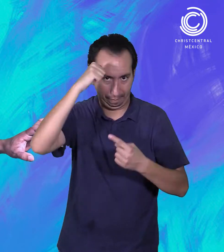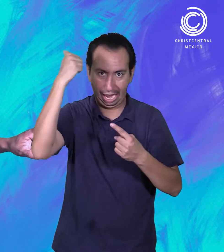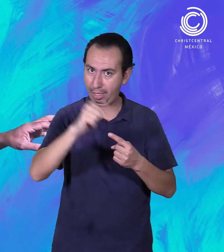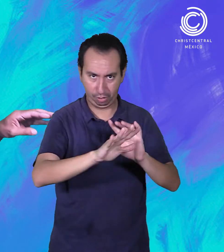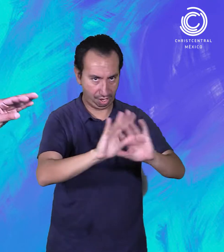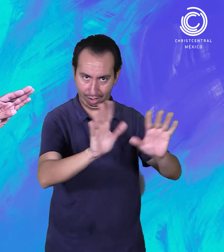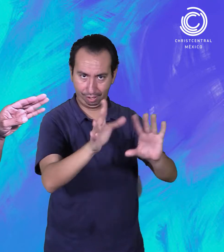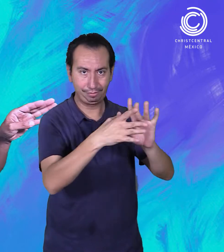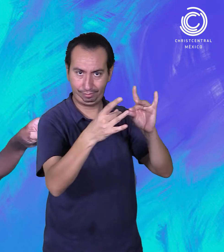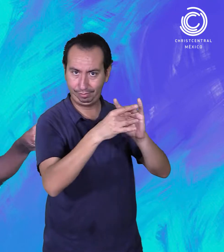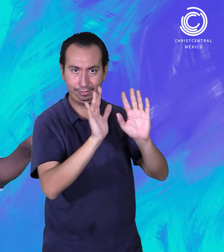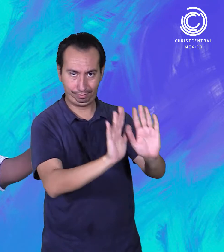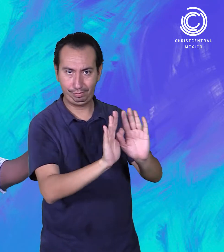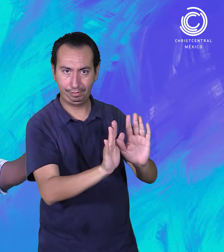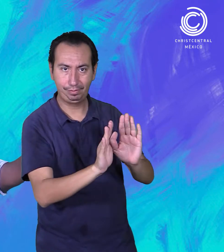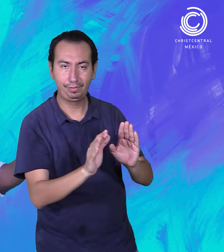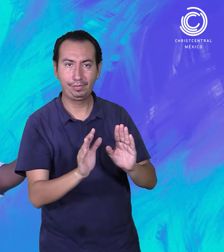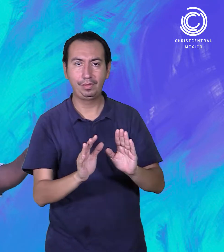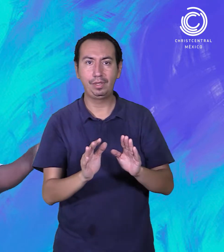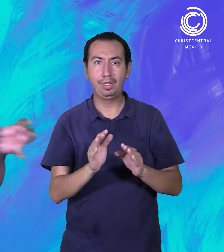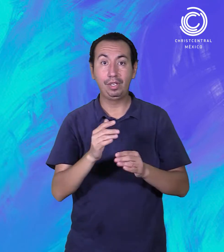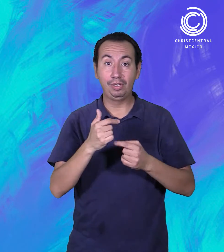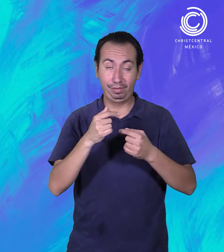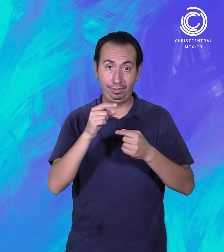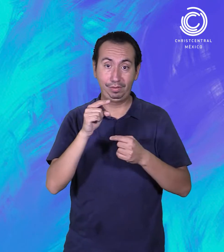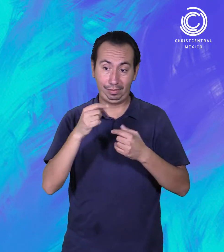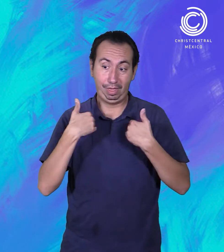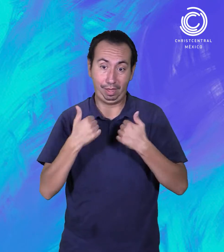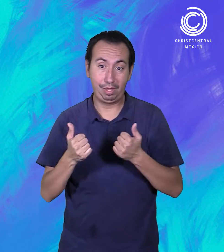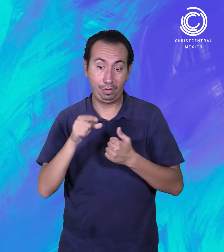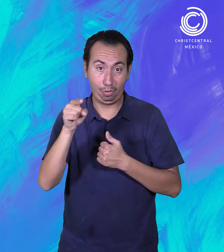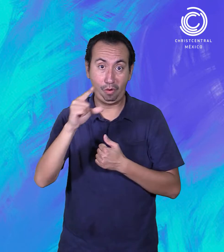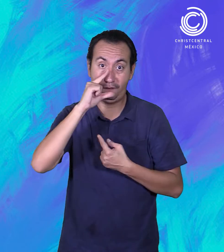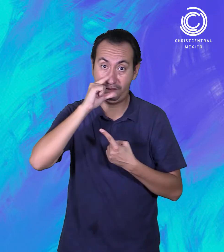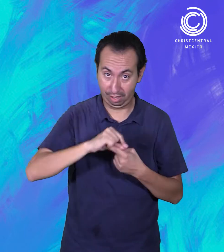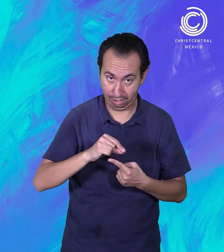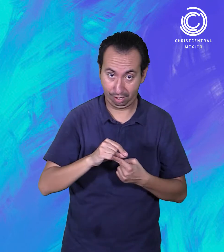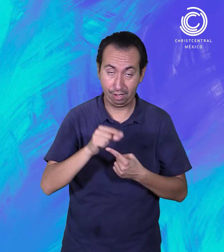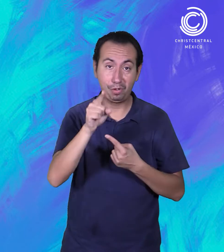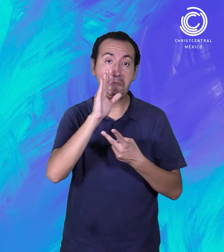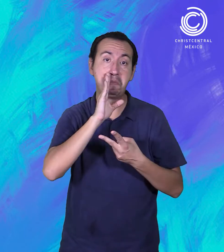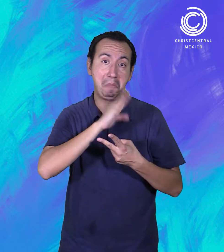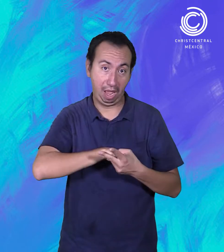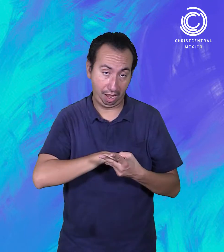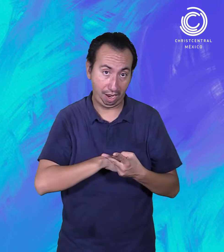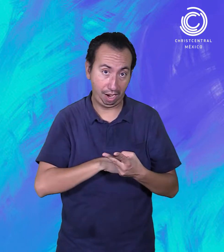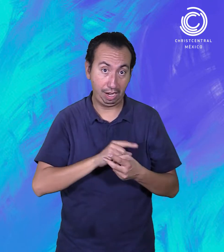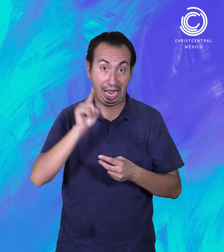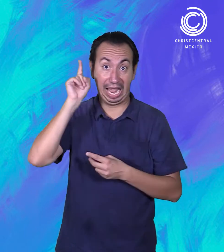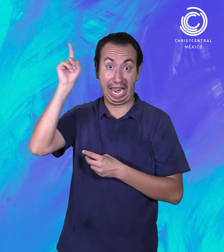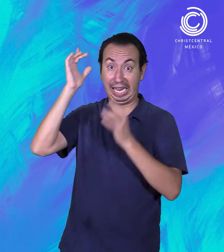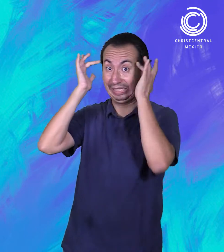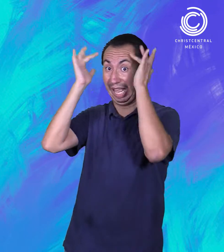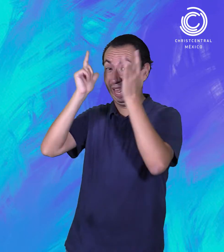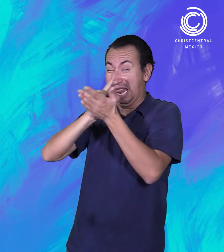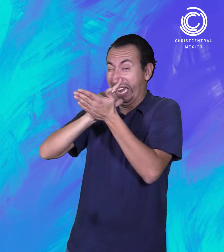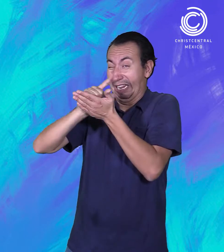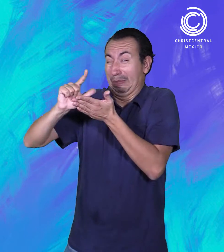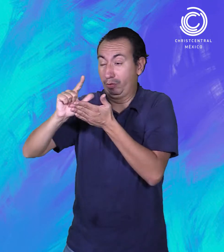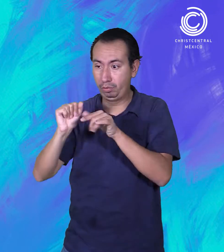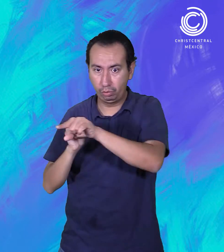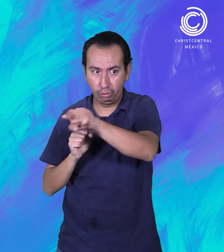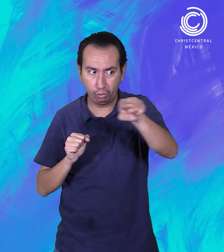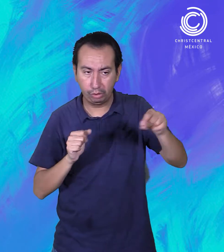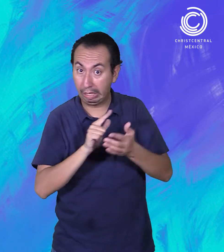vimos, de entender que estamos mal, que hemos fallado a la santidad de Dios y que necesitamos